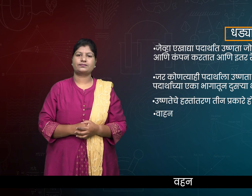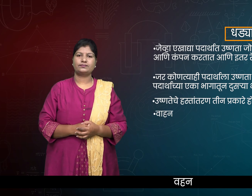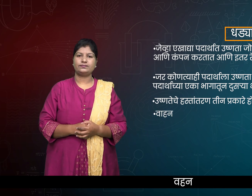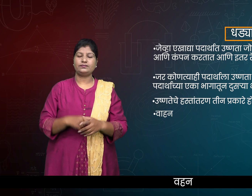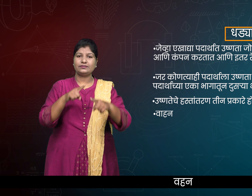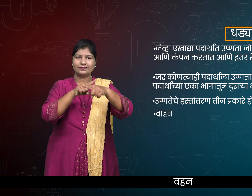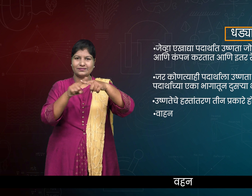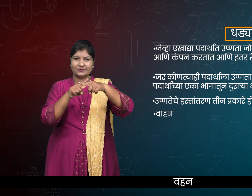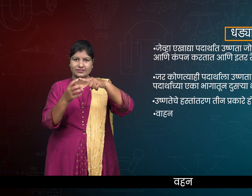वहन,